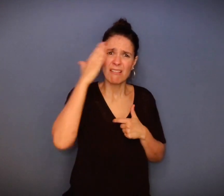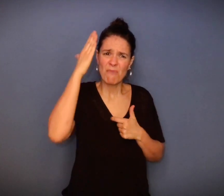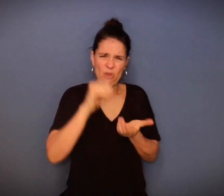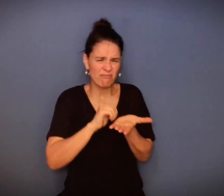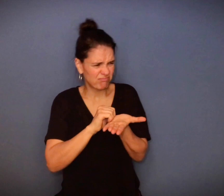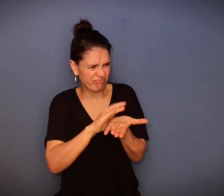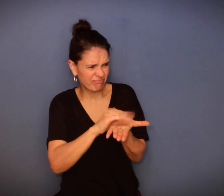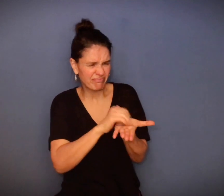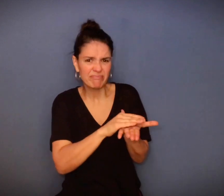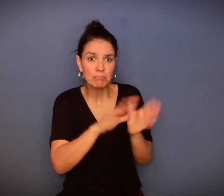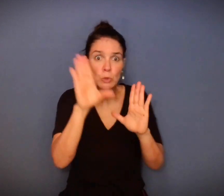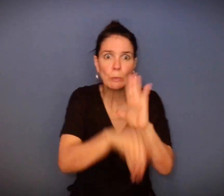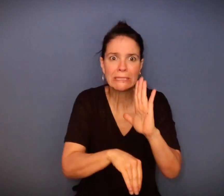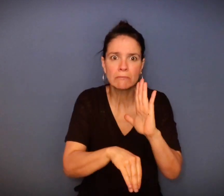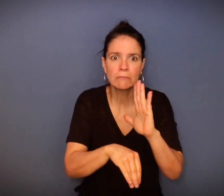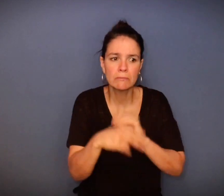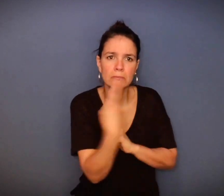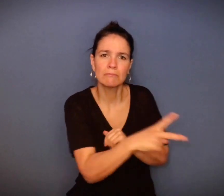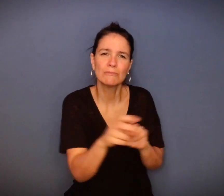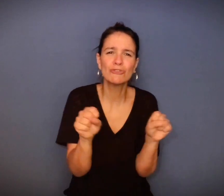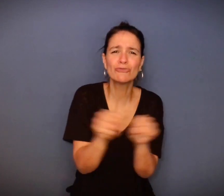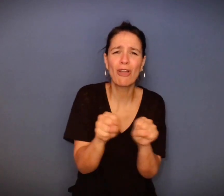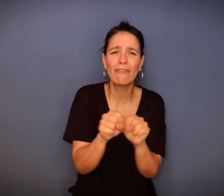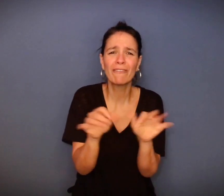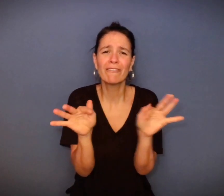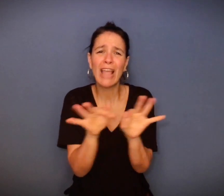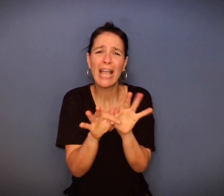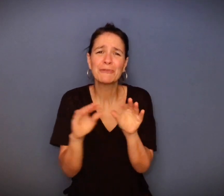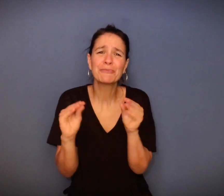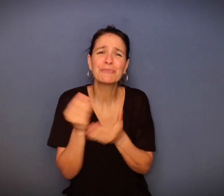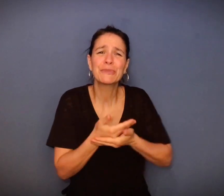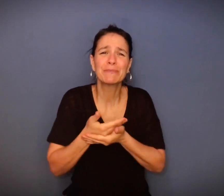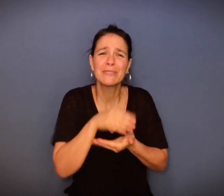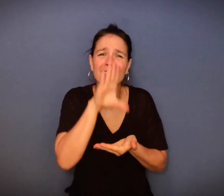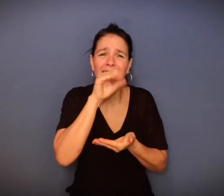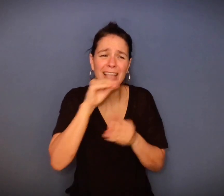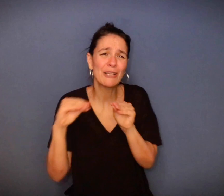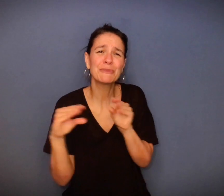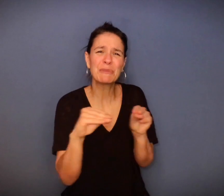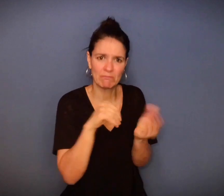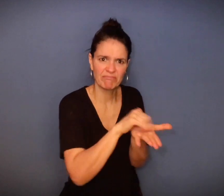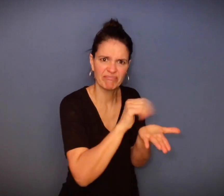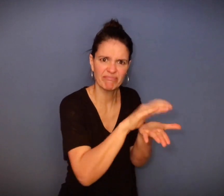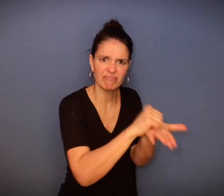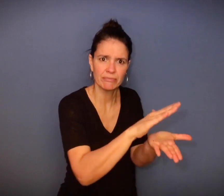Le pauvre petit fut pourchassé par tout le monde, même ses frères et ses sœurs le rejetaient.